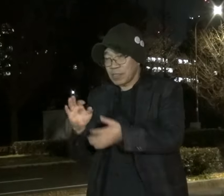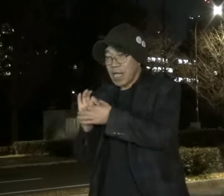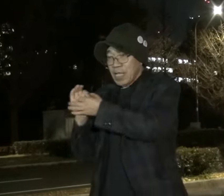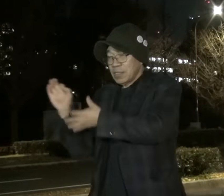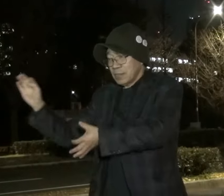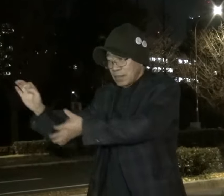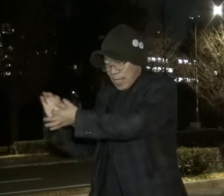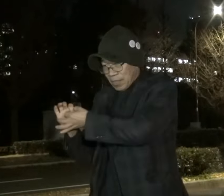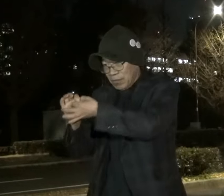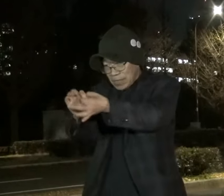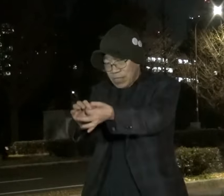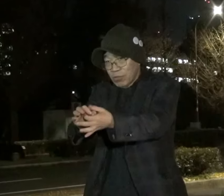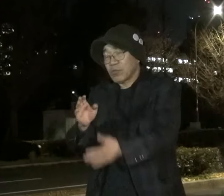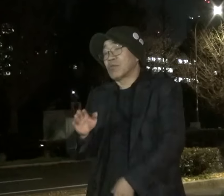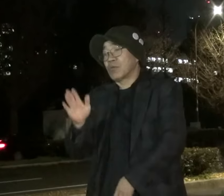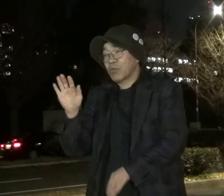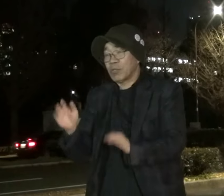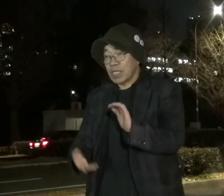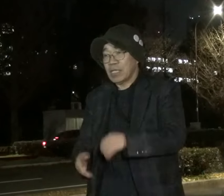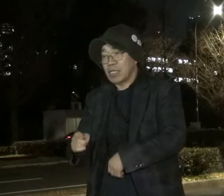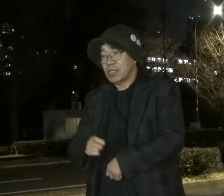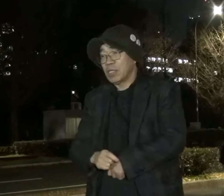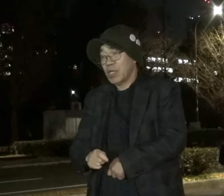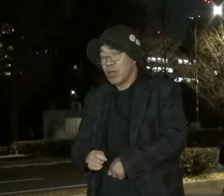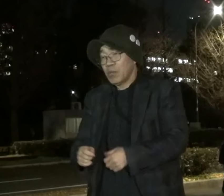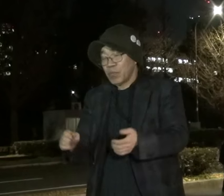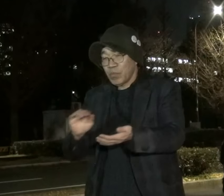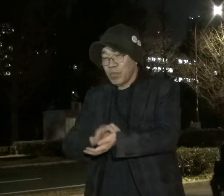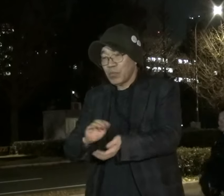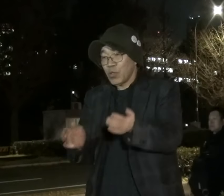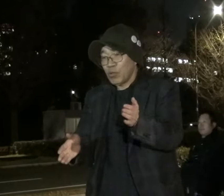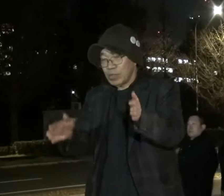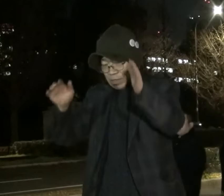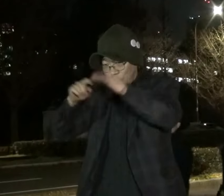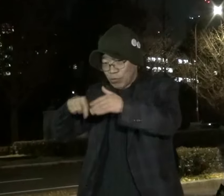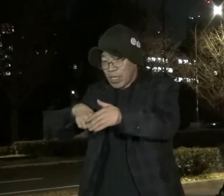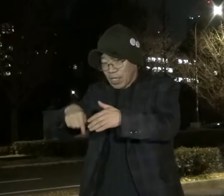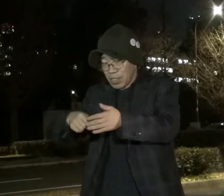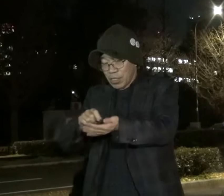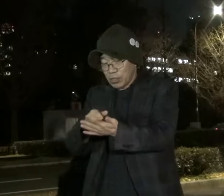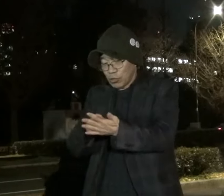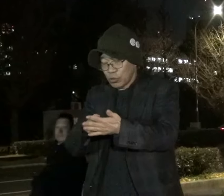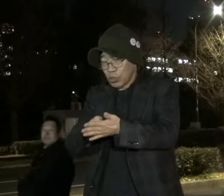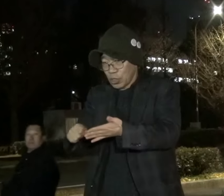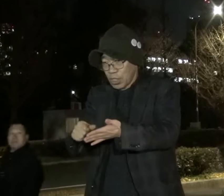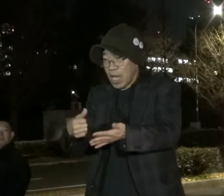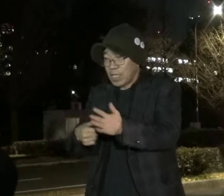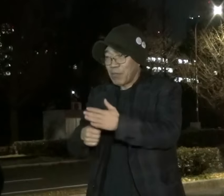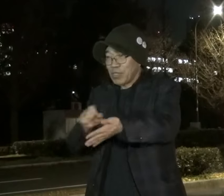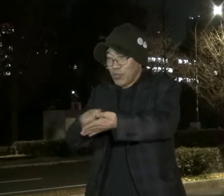中でけんちゃんは署名をね、看護師さんとかお医者さんとか